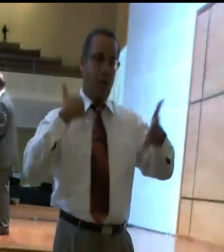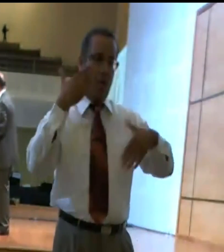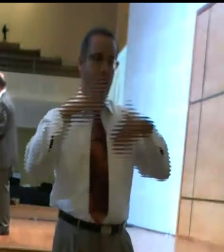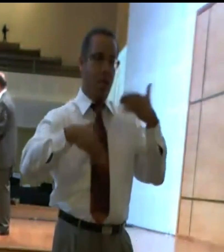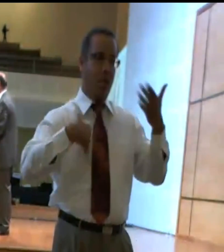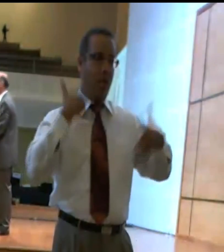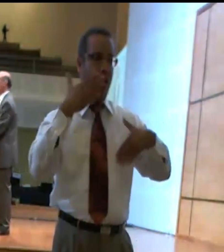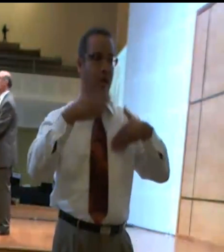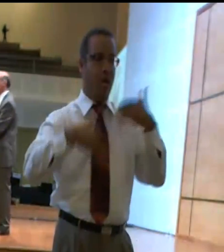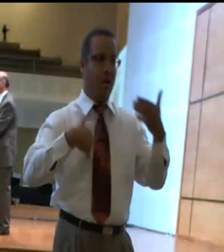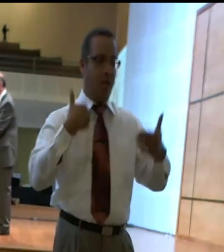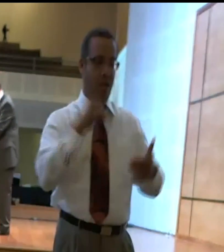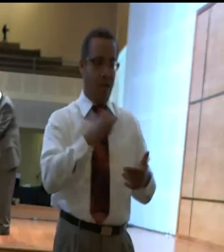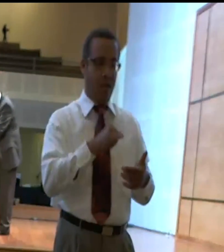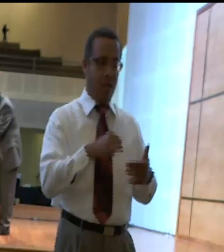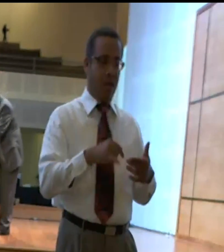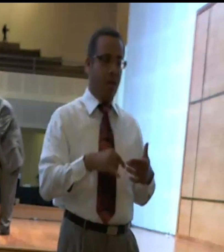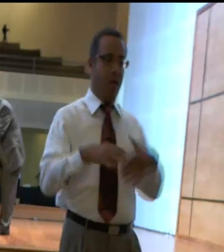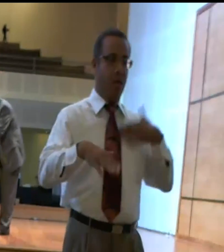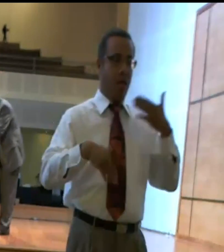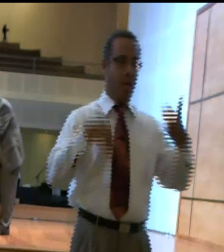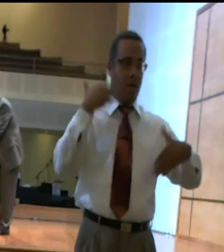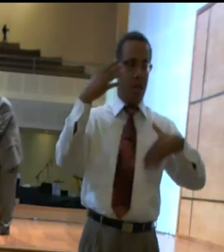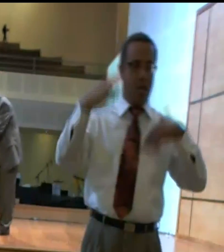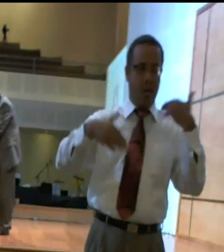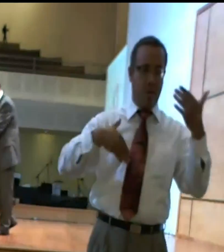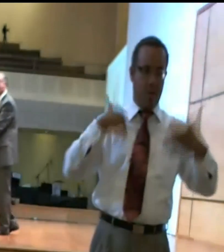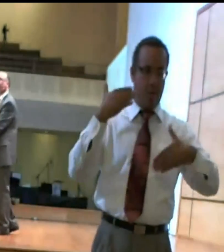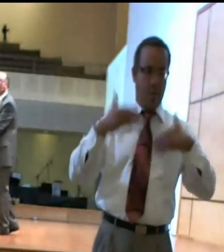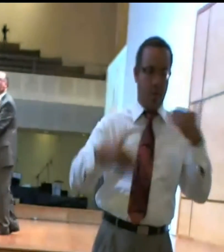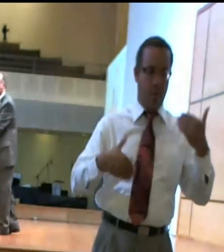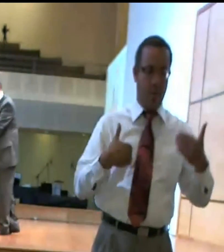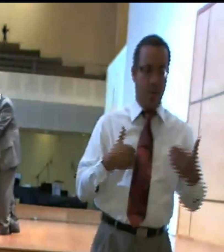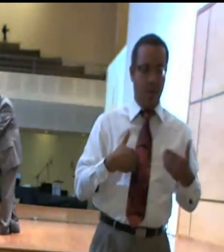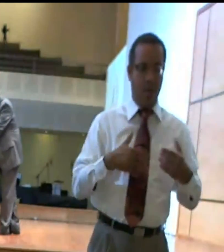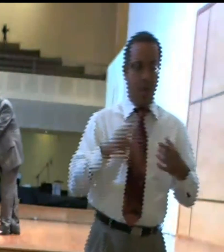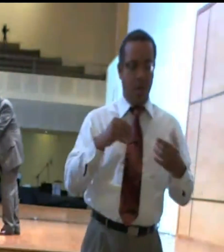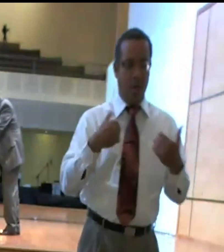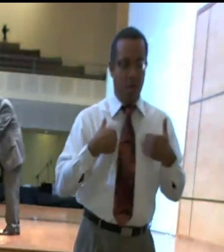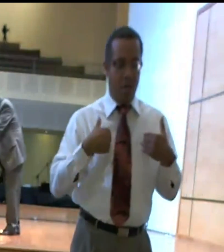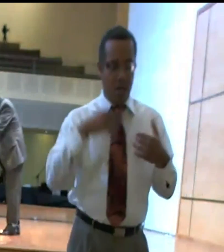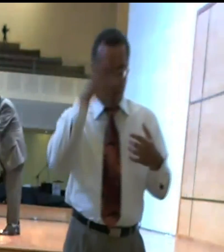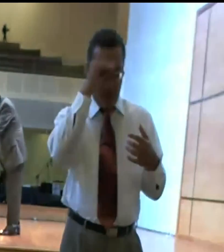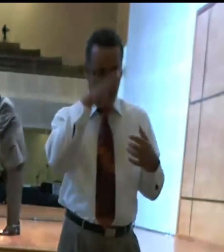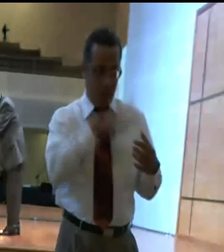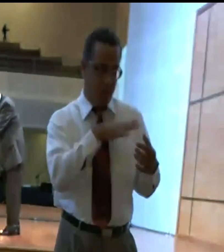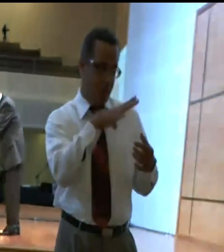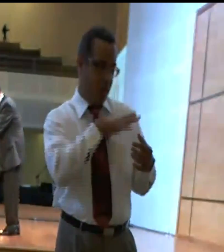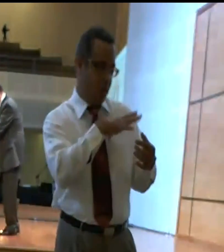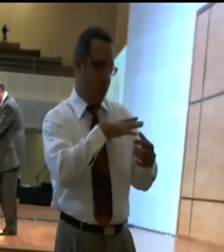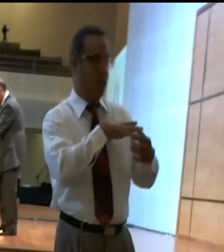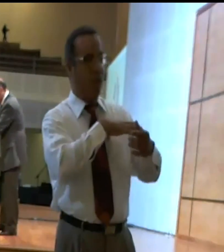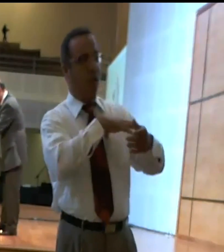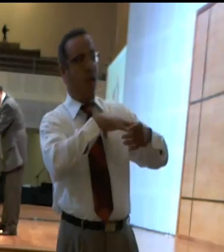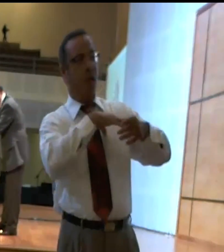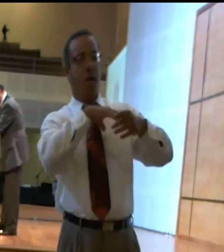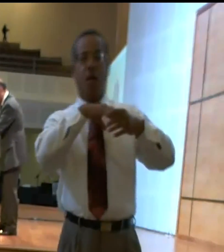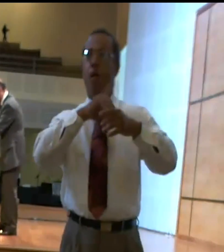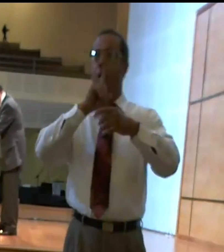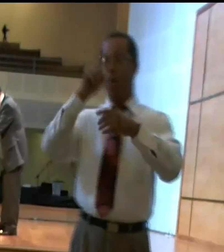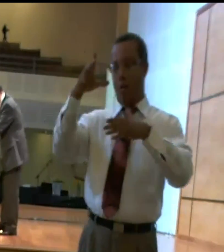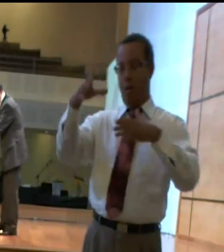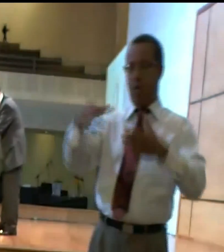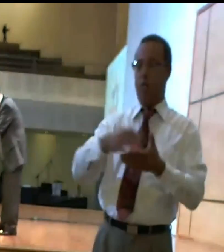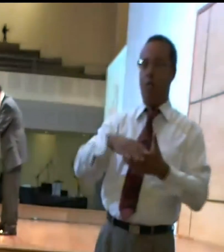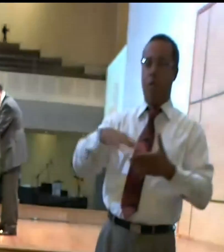de Salomón? Yo alabé la alegría que no tiene el hombre bien debajo del sol, sino que